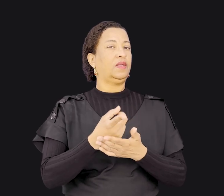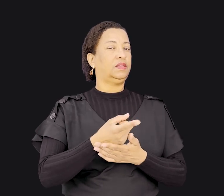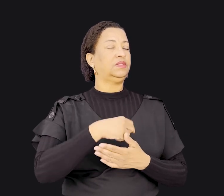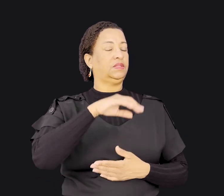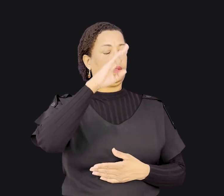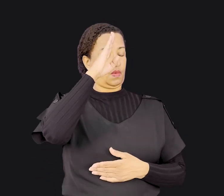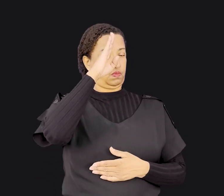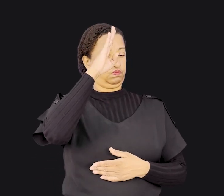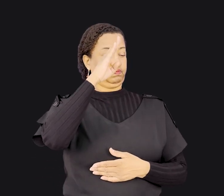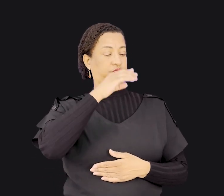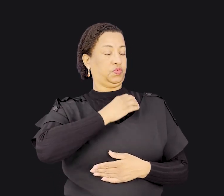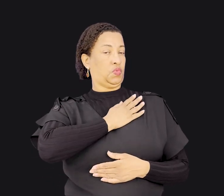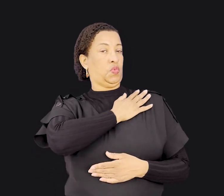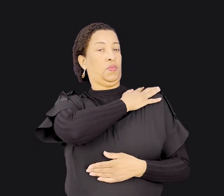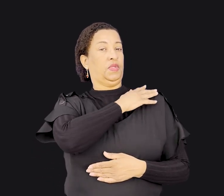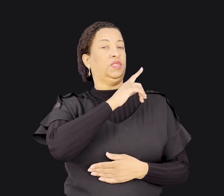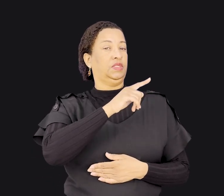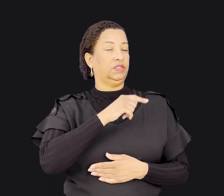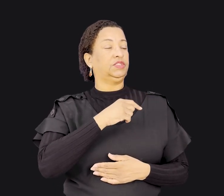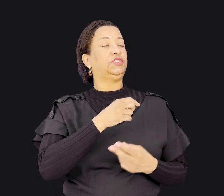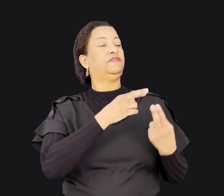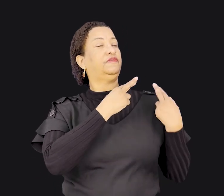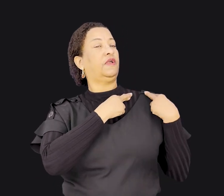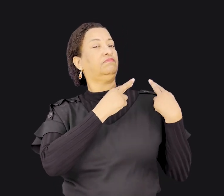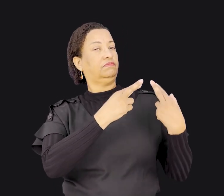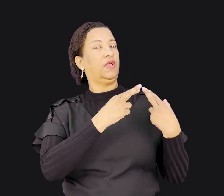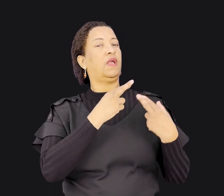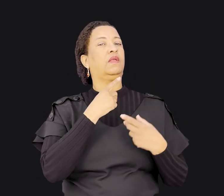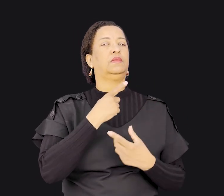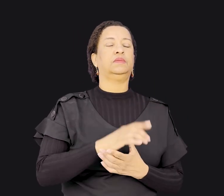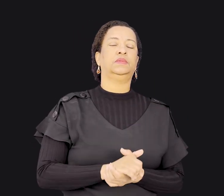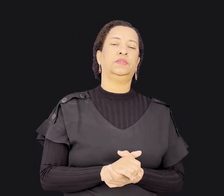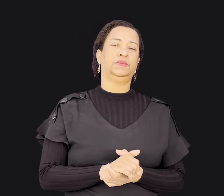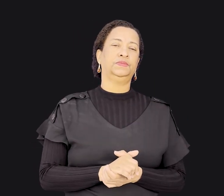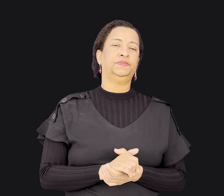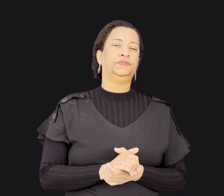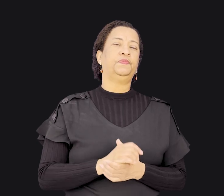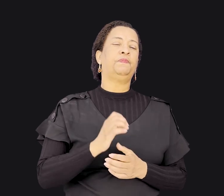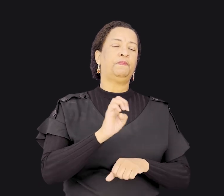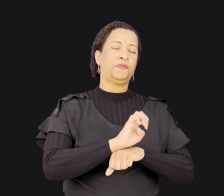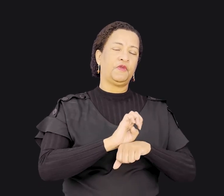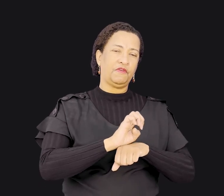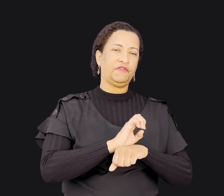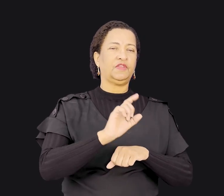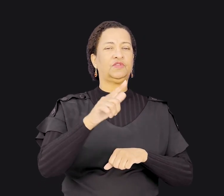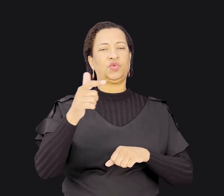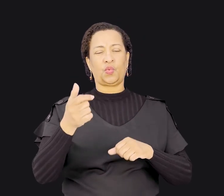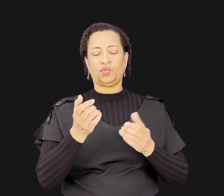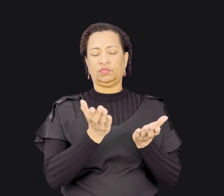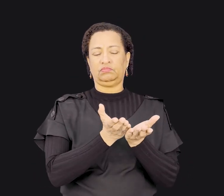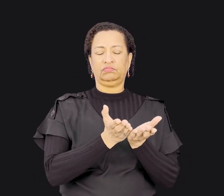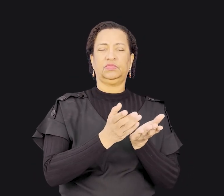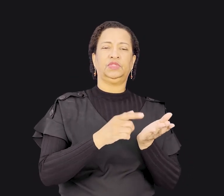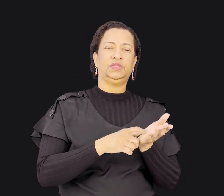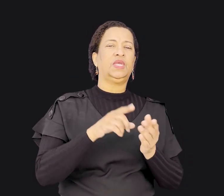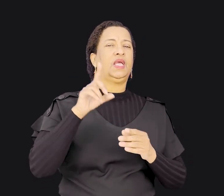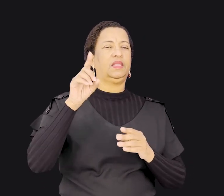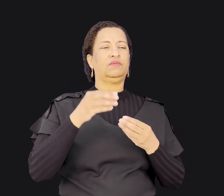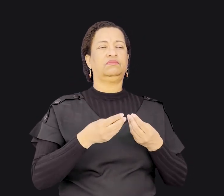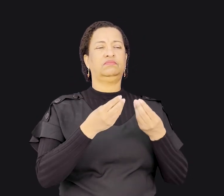que prestará contas. Nesta passagem, em Efésios 5 e em outras passagens da Bíblia, Deus delega a responsabilidade pelo